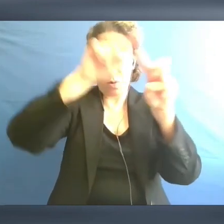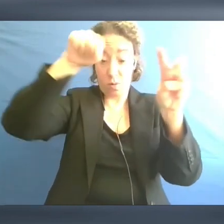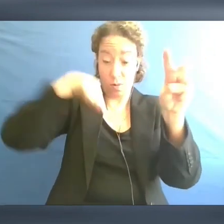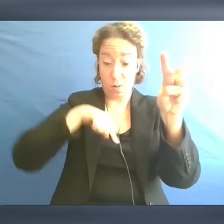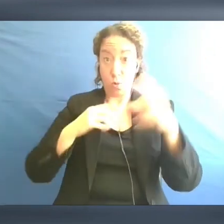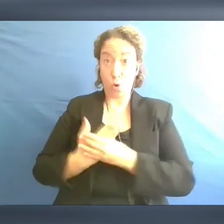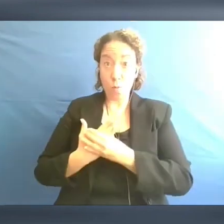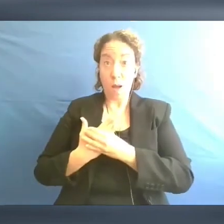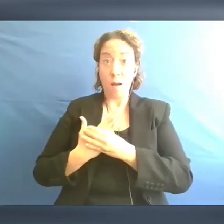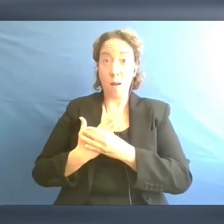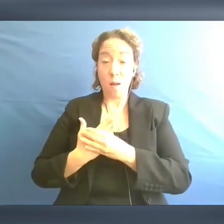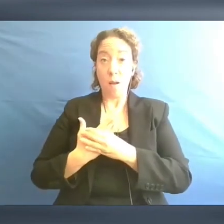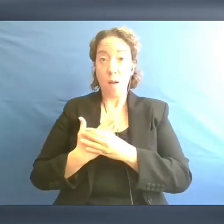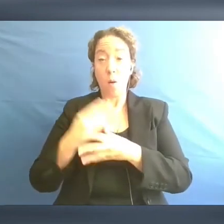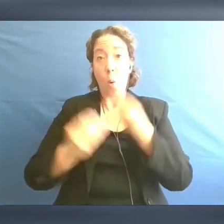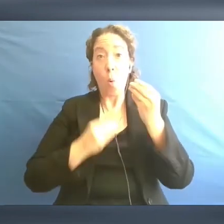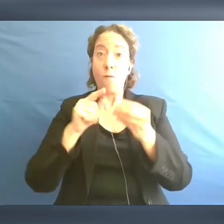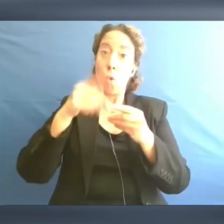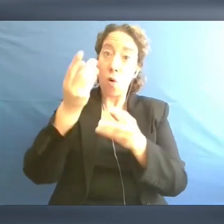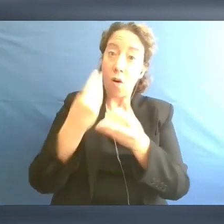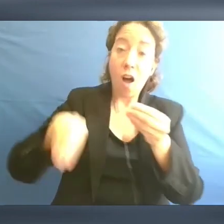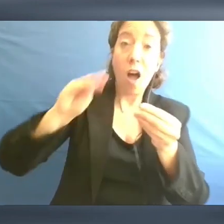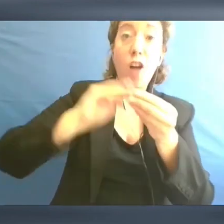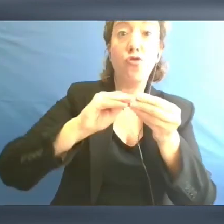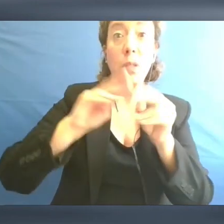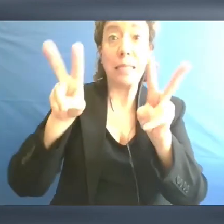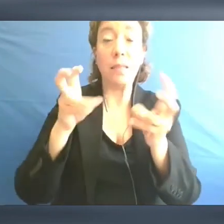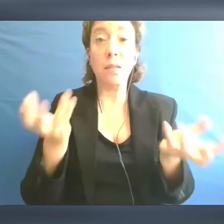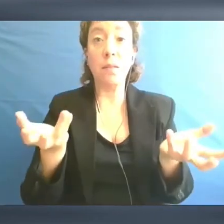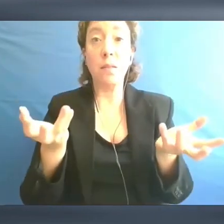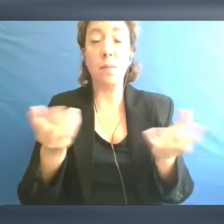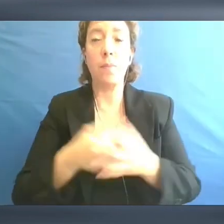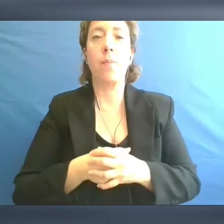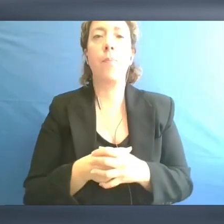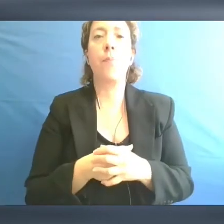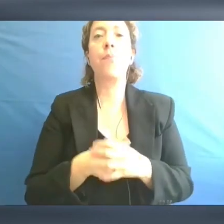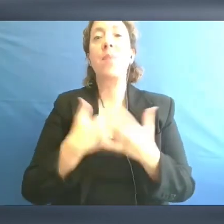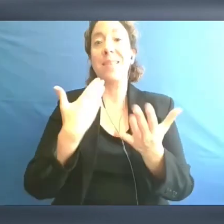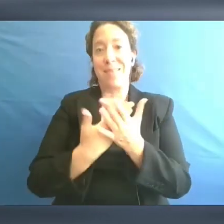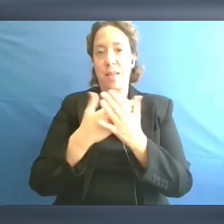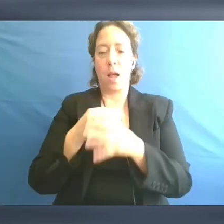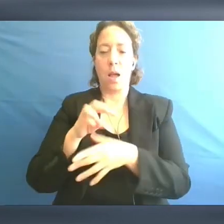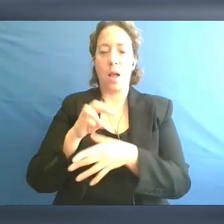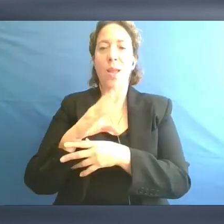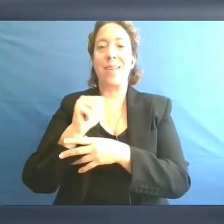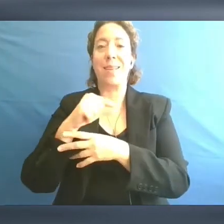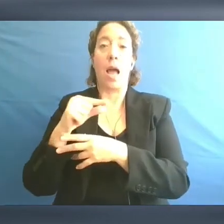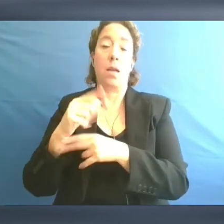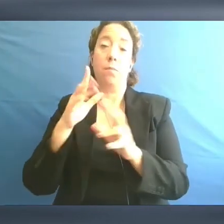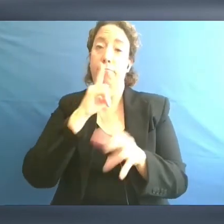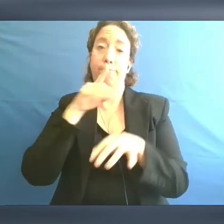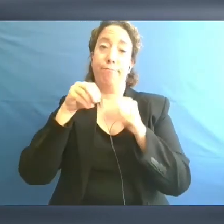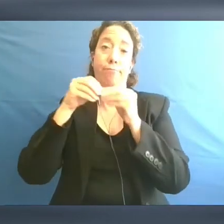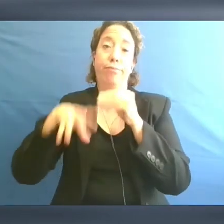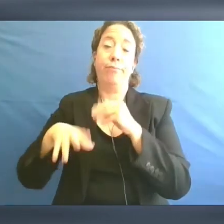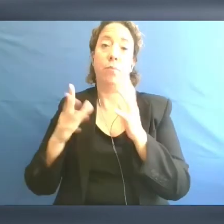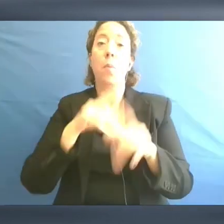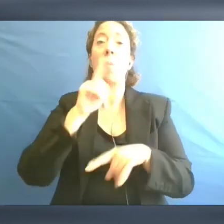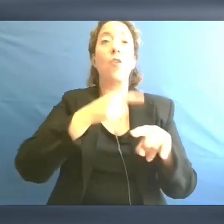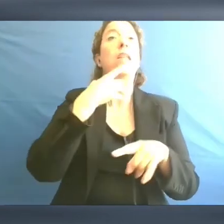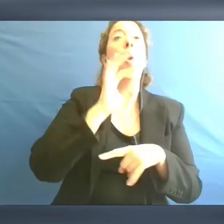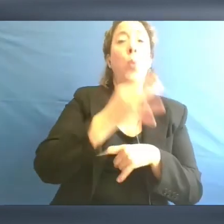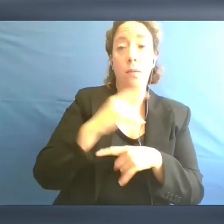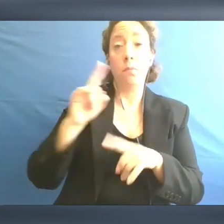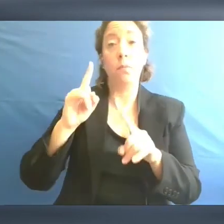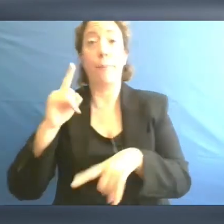qu'on a besoin de rajouter un titre? Là, c'est des questions auxquelles WCAG ne répond pas. Donc certaines personnes vont vous dire oui, certaines personnes vont vous dire